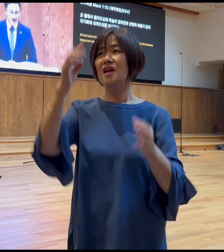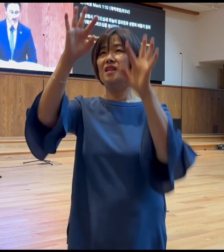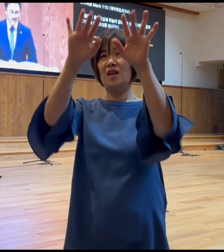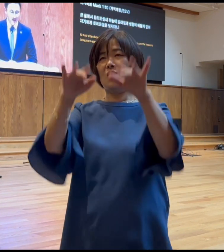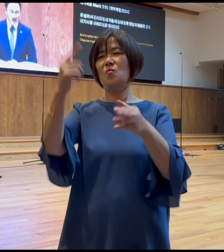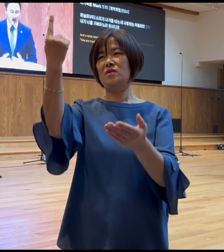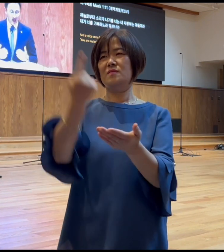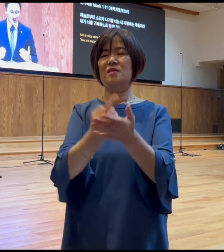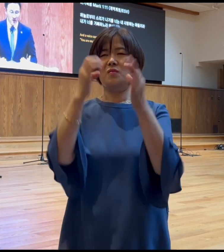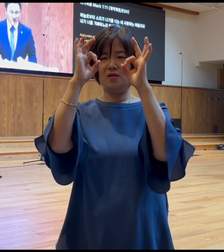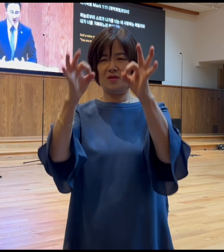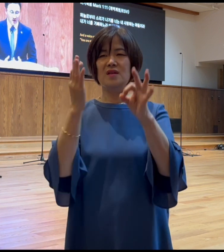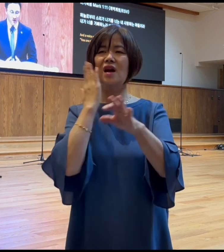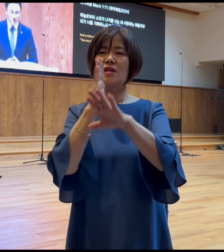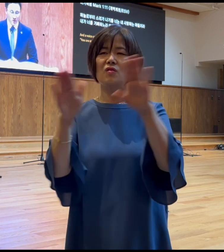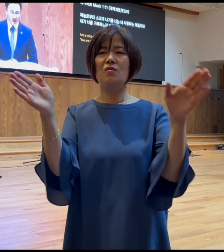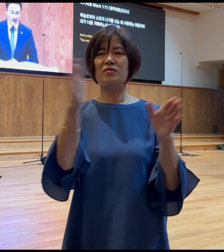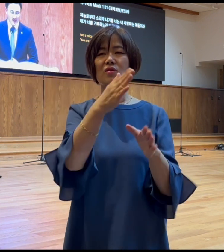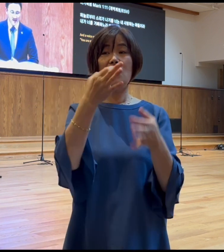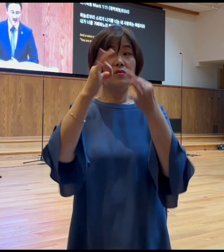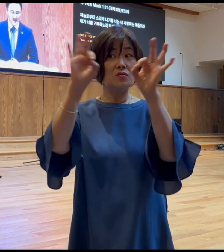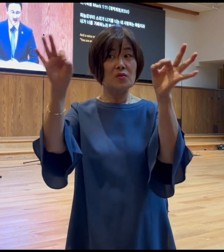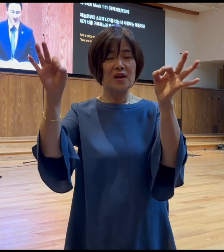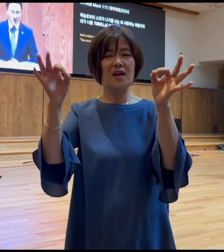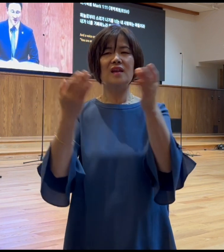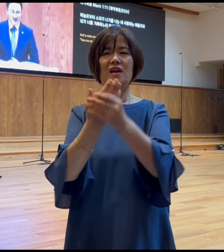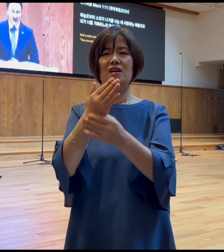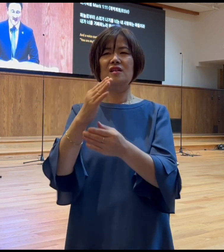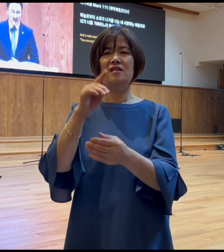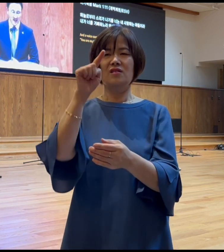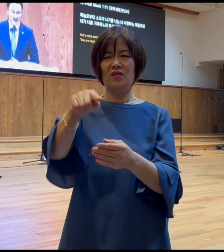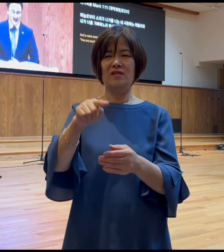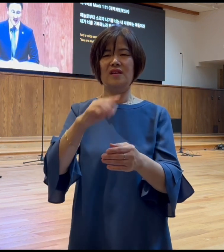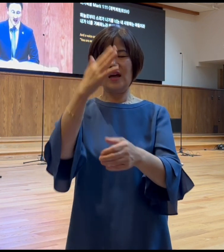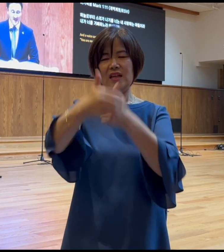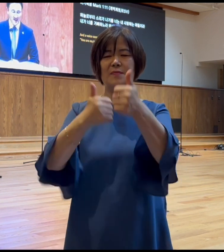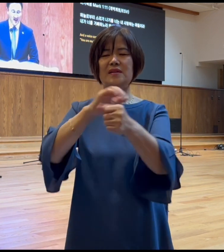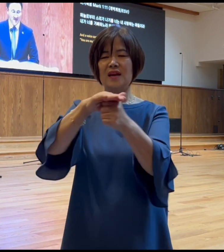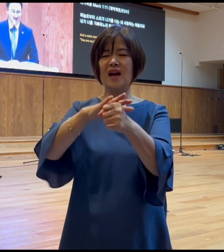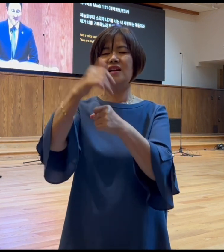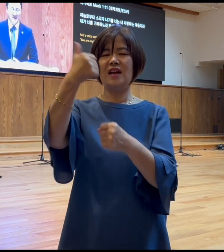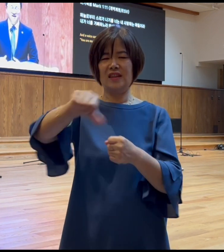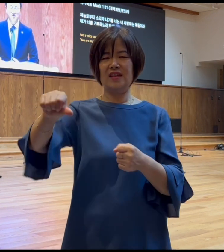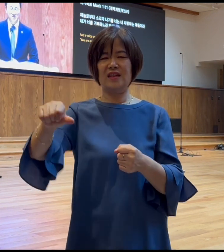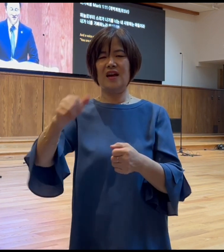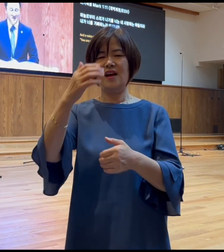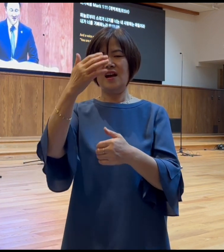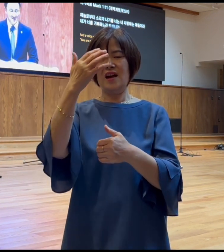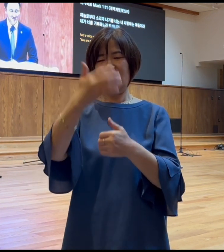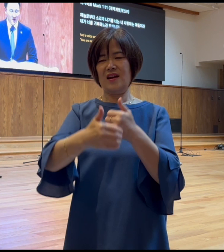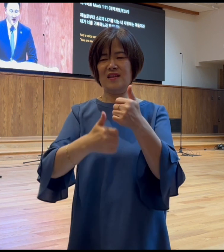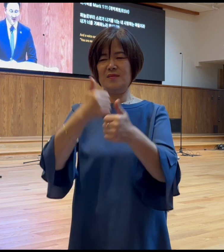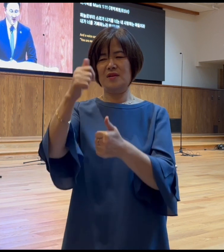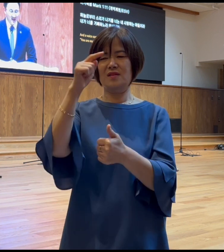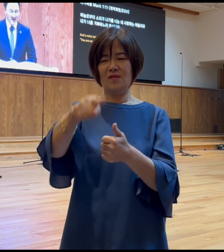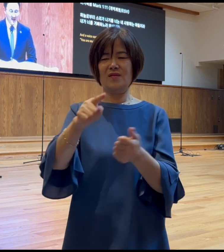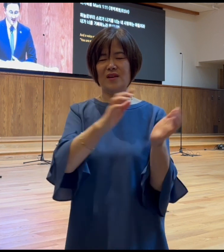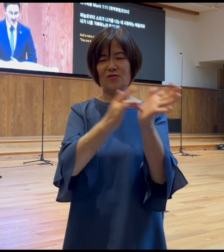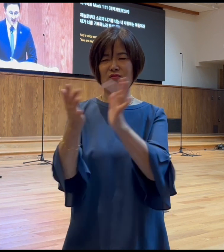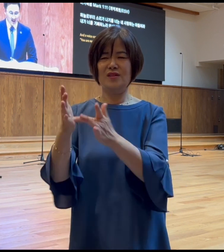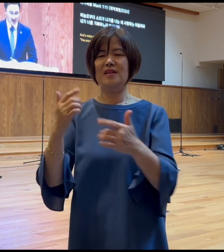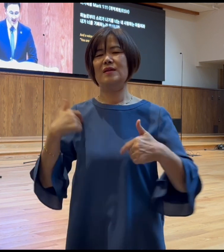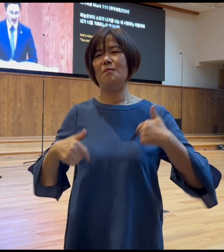보시더니 하늘로부터 소리가 나기를 너는 내 사랑하는 아들이라 내가 너를